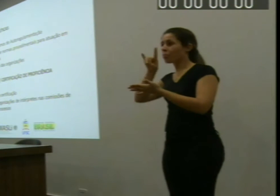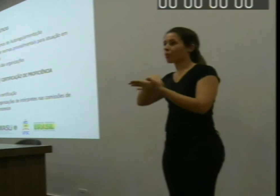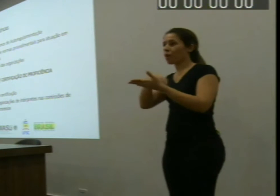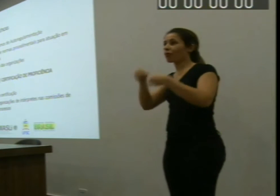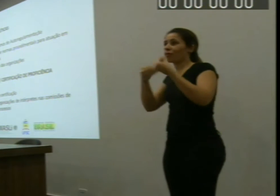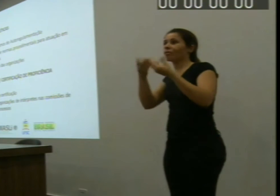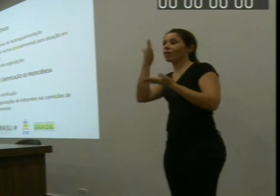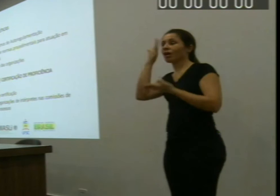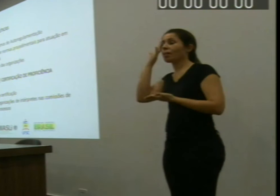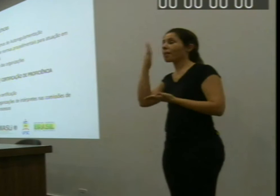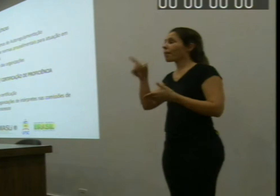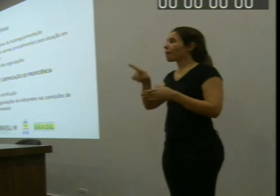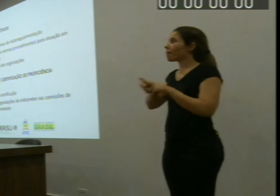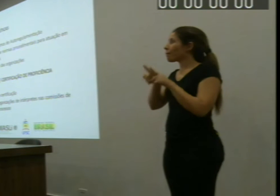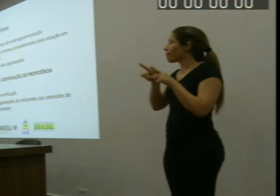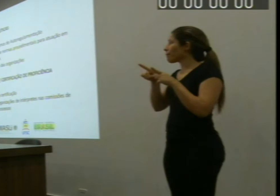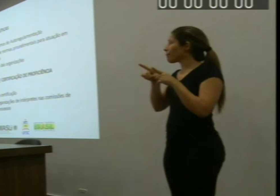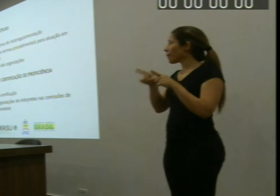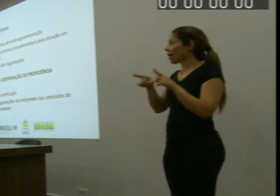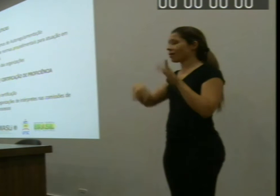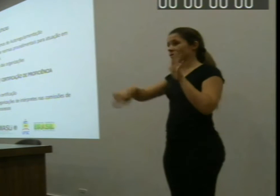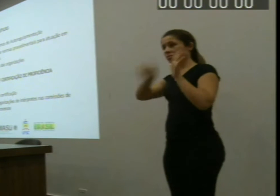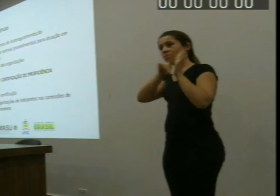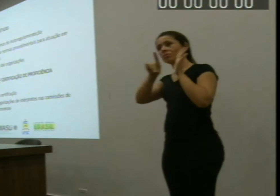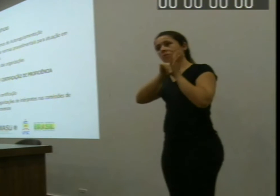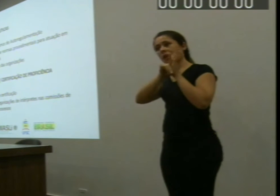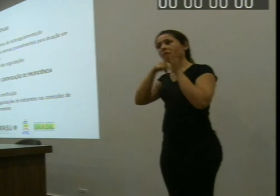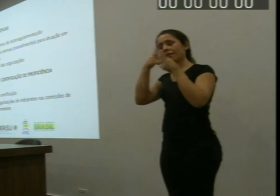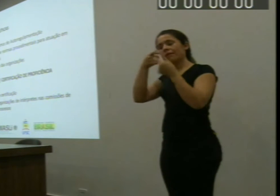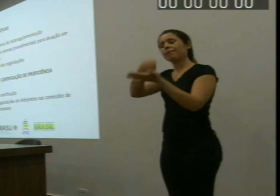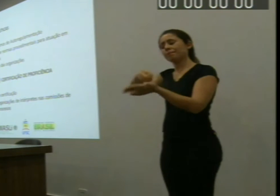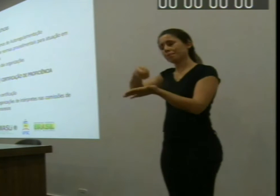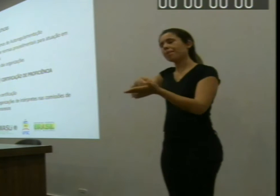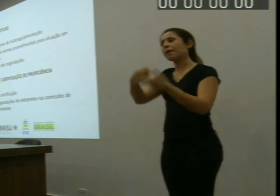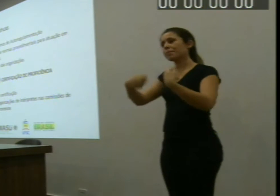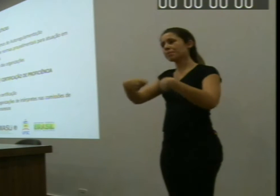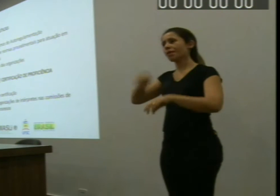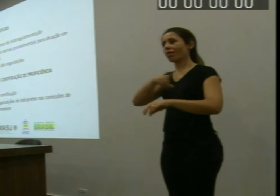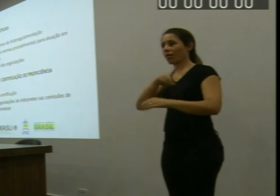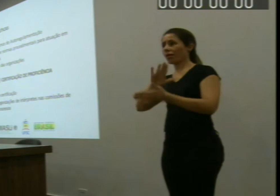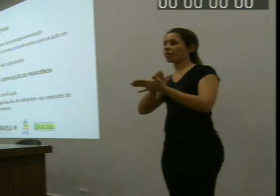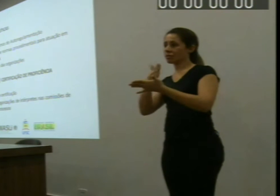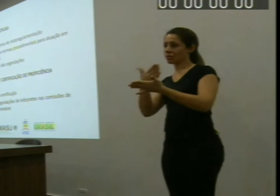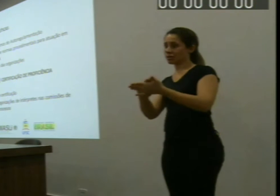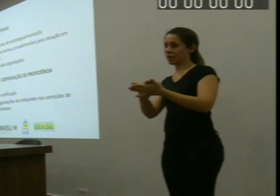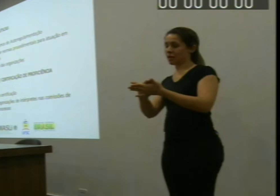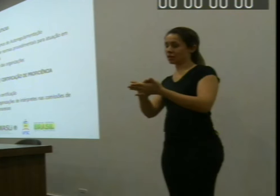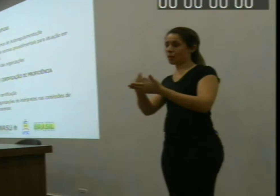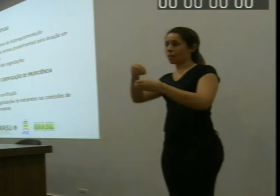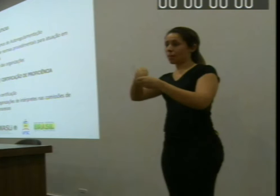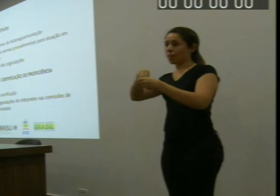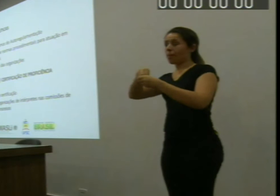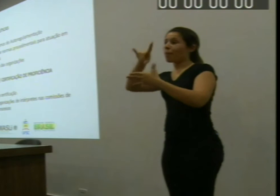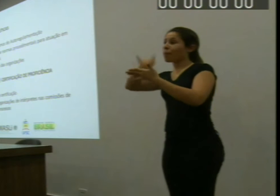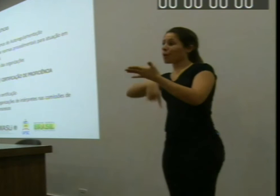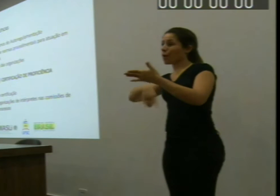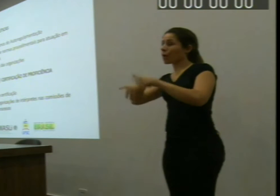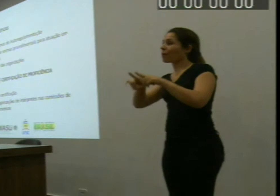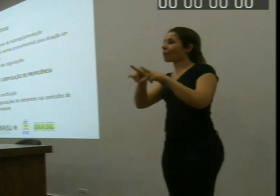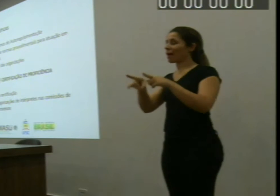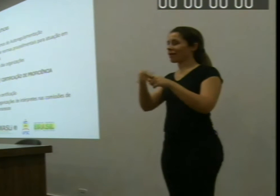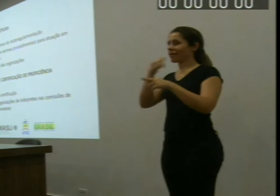decreto determina que que que que Deva que tem que ter mas não há na participação da elaboração da